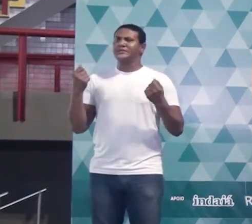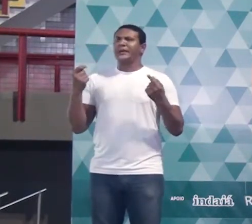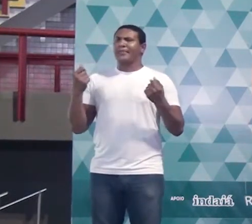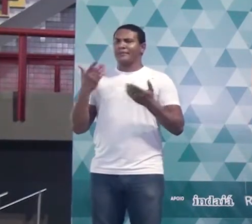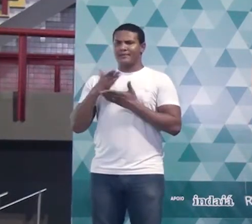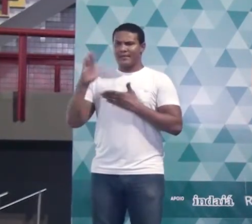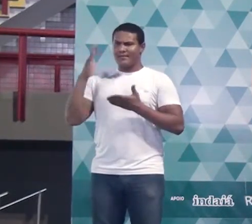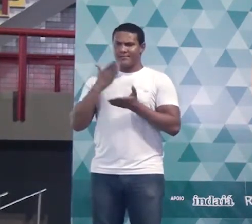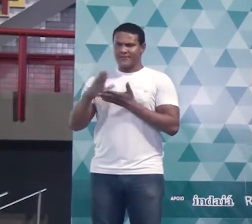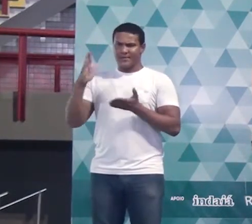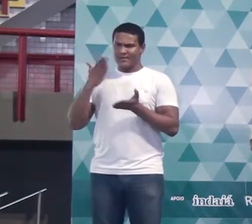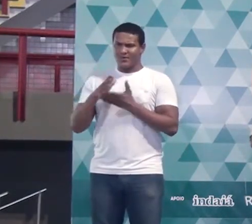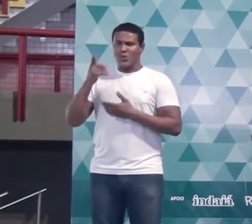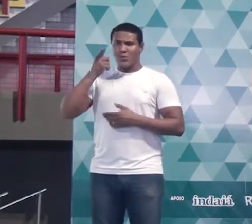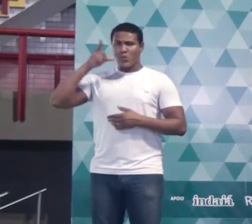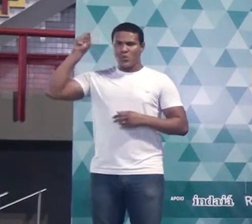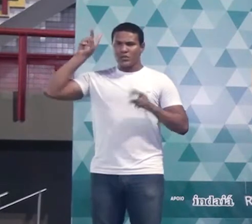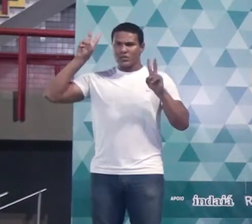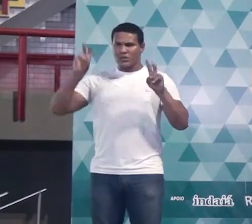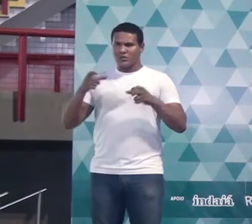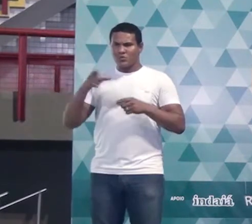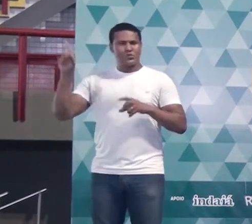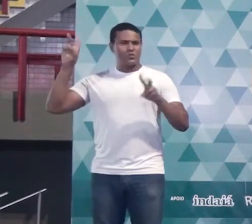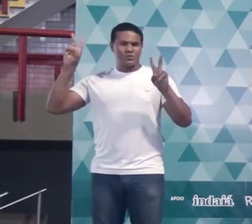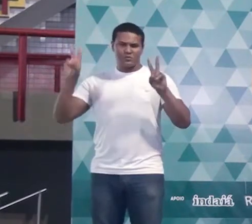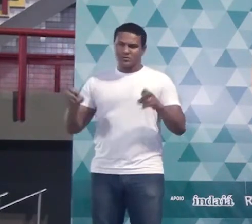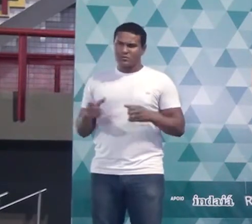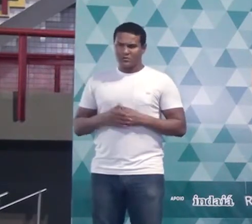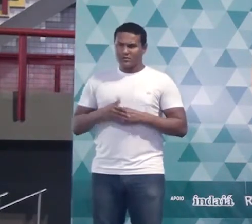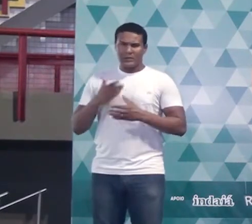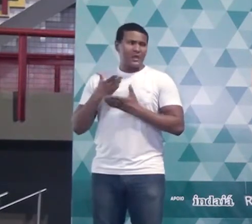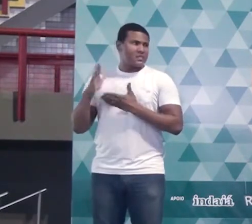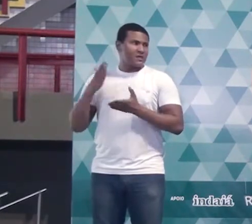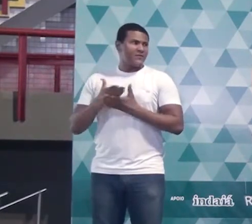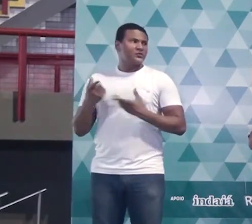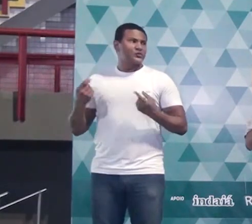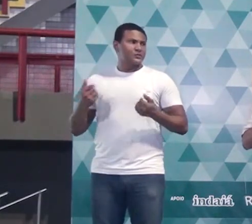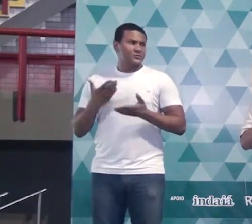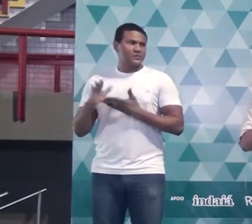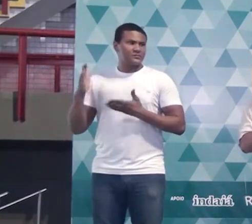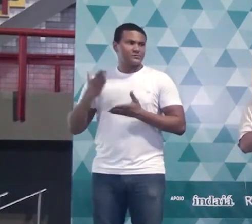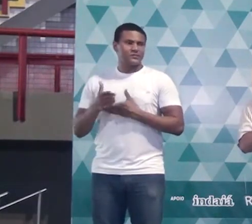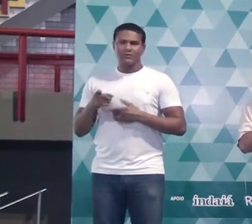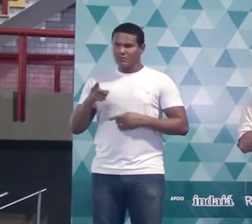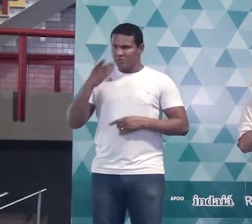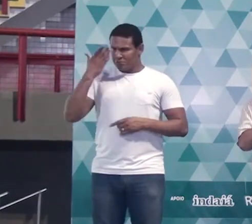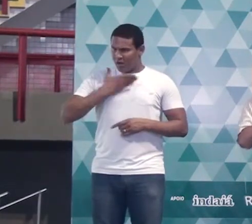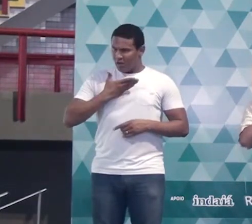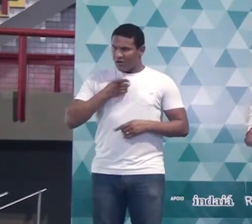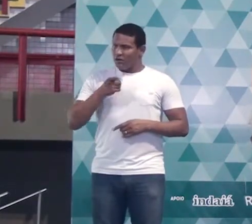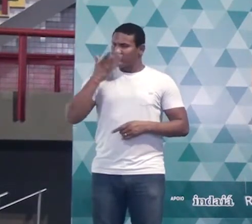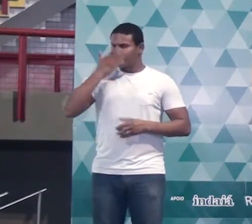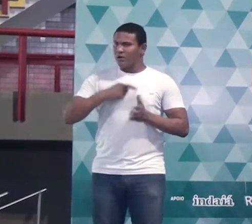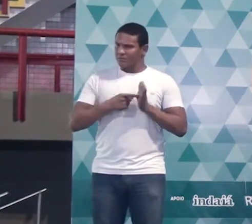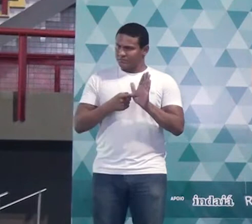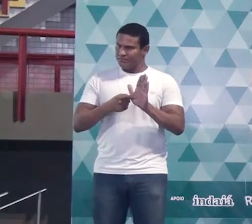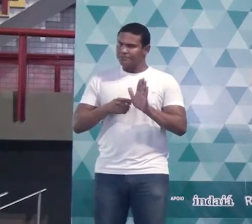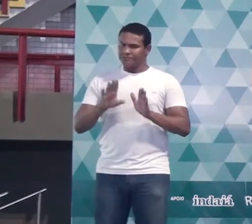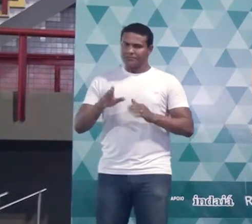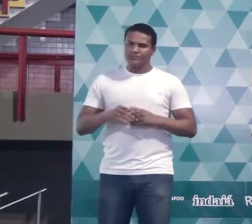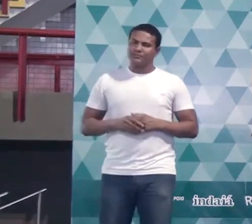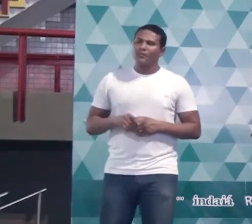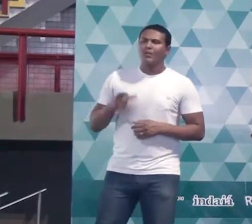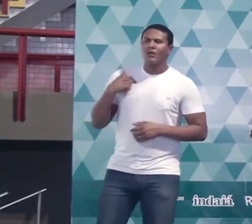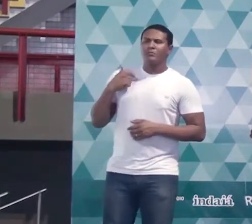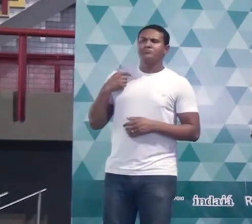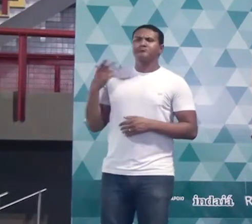É outra coisa. Nada a ver com condição econômica. Professor, prove, eu digo provo. Eu estava dando